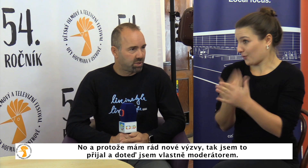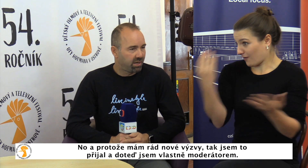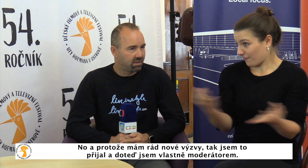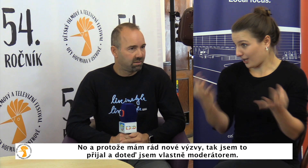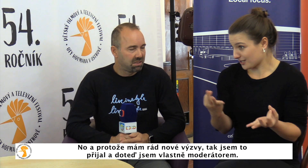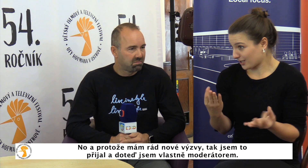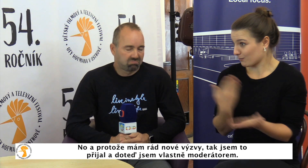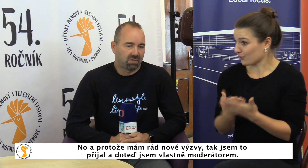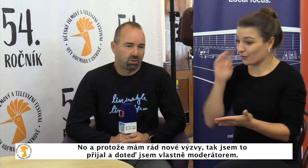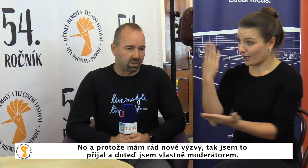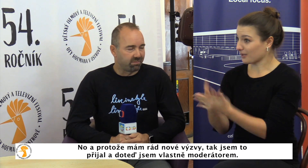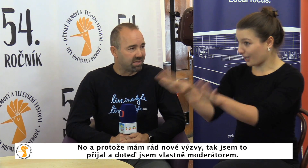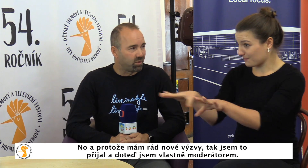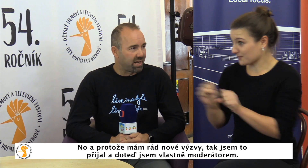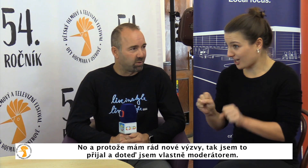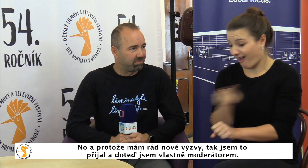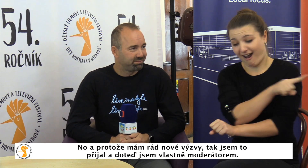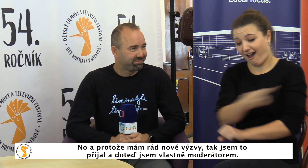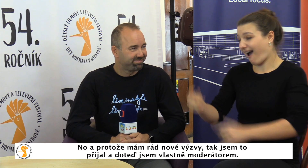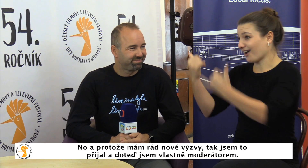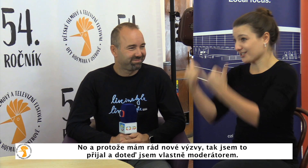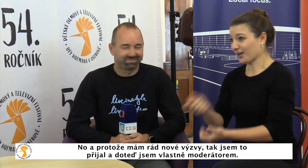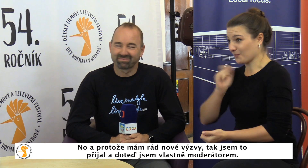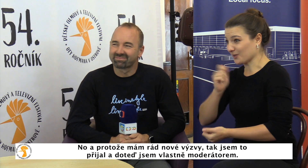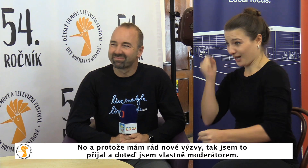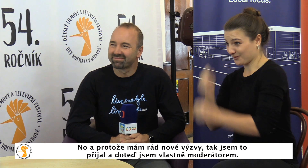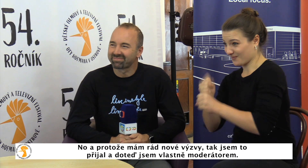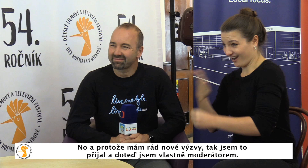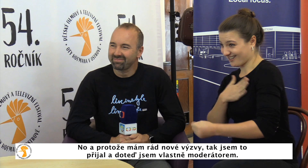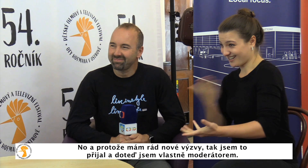jsem to přijal a doteď jsem vlastně moderátorem.